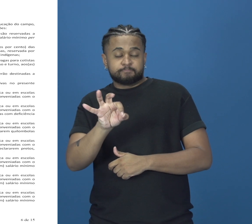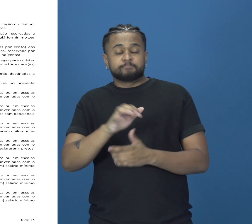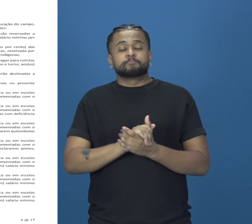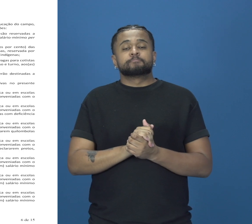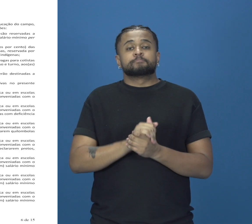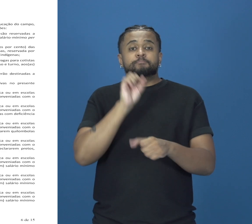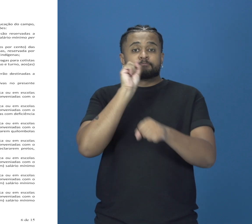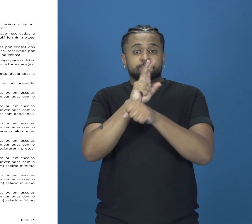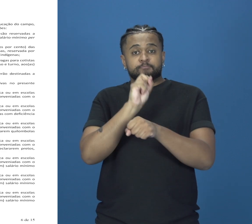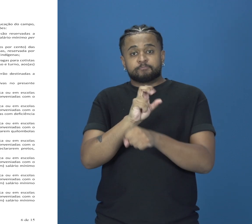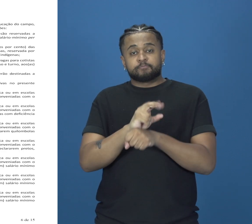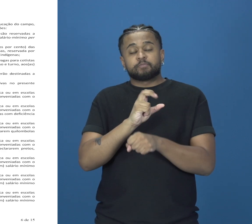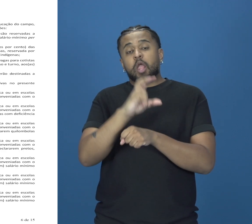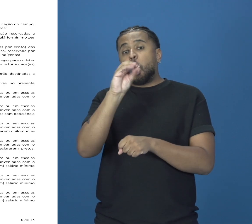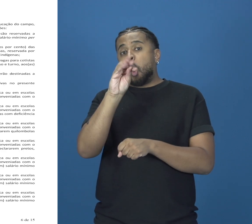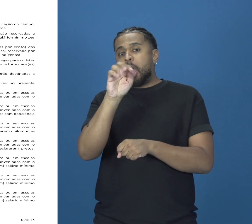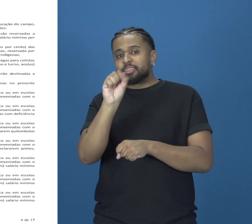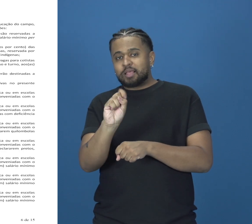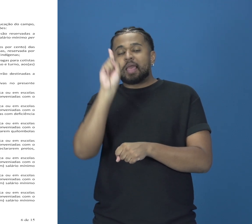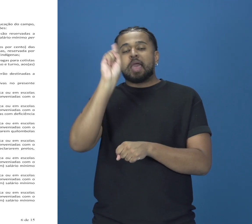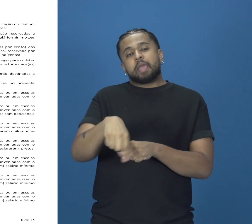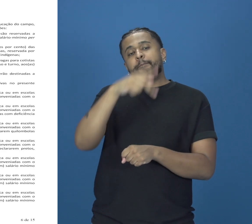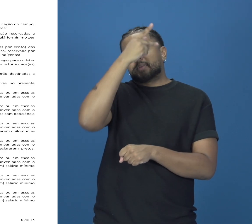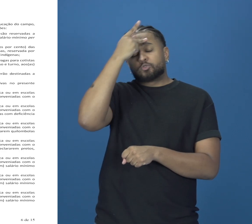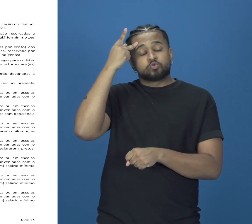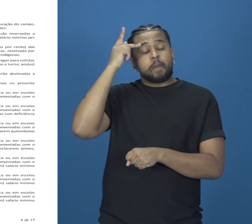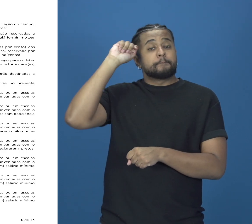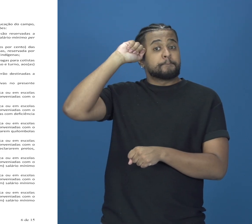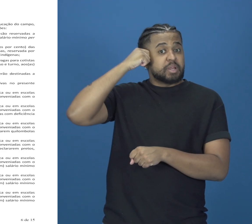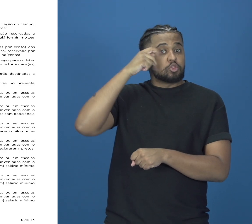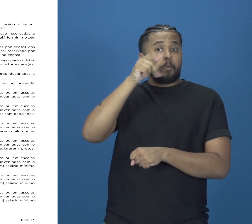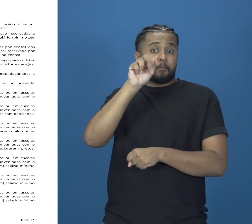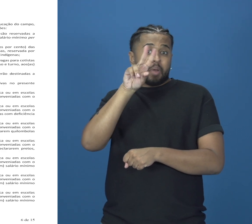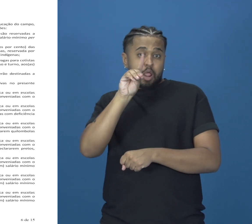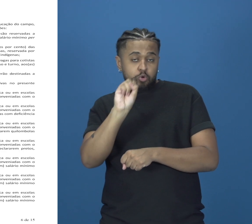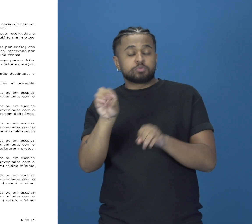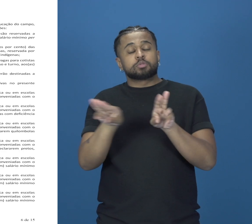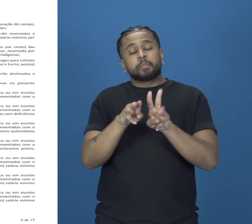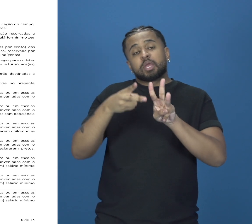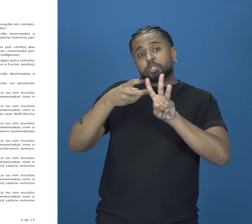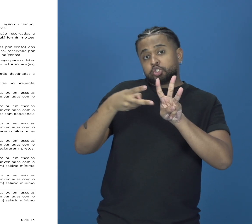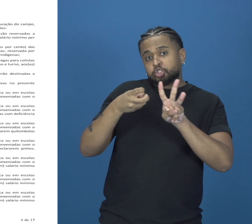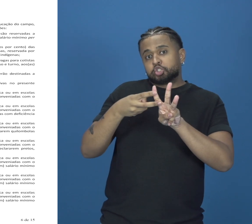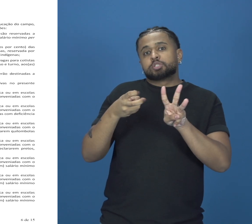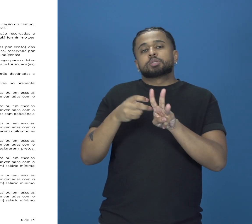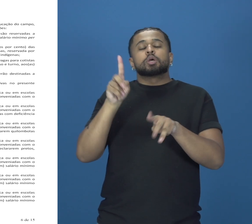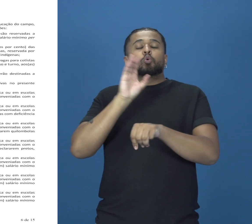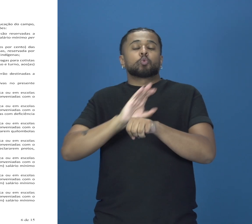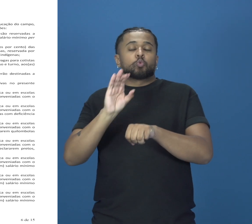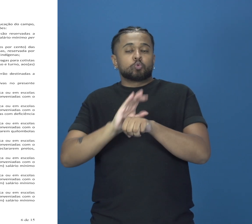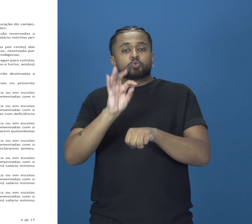34,57% das vagas para cotistas serão destinadas a pretos, pardos e indígenas, reservada por curso